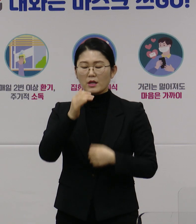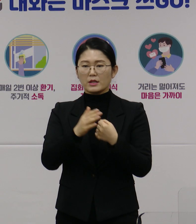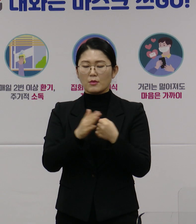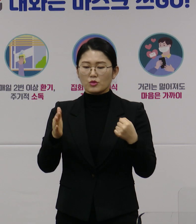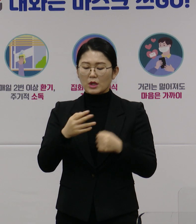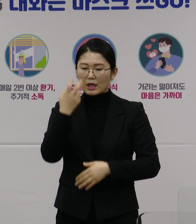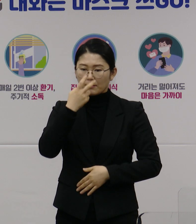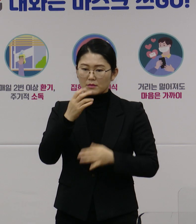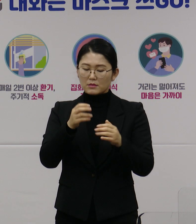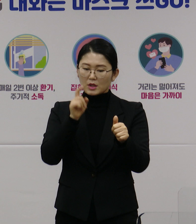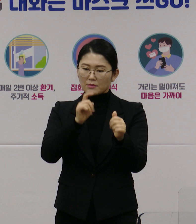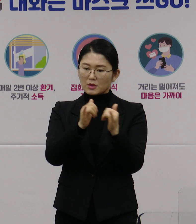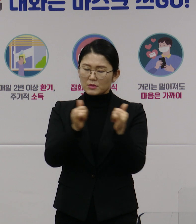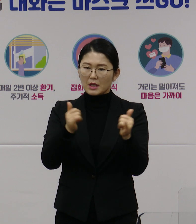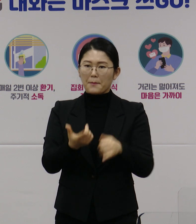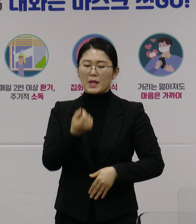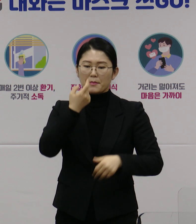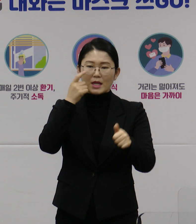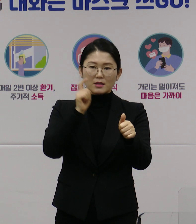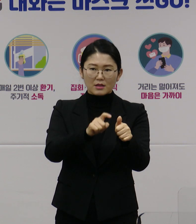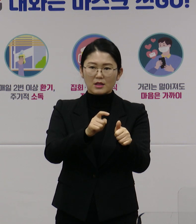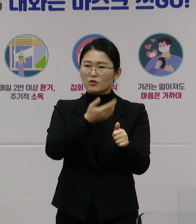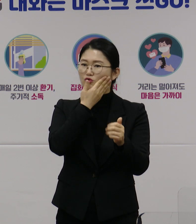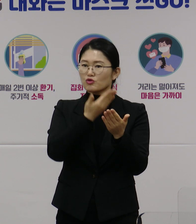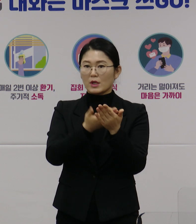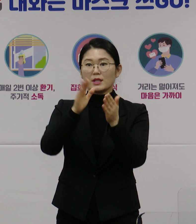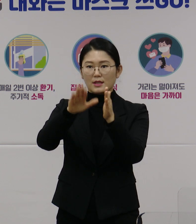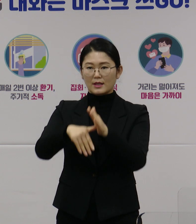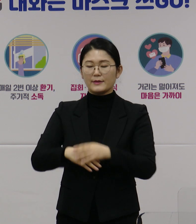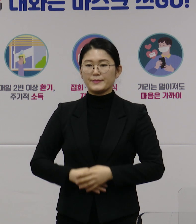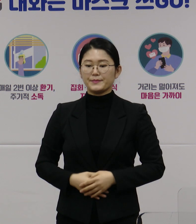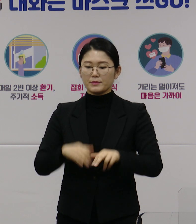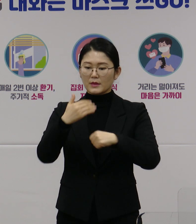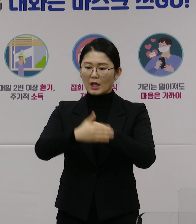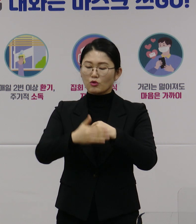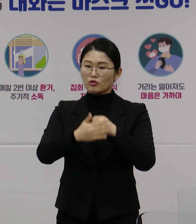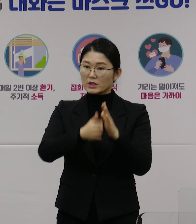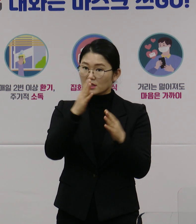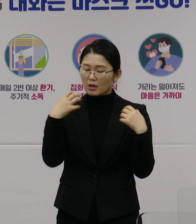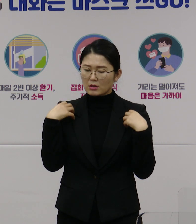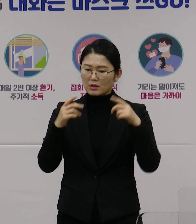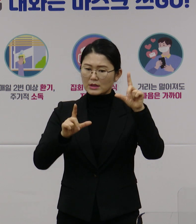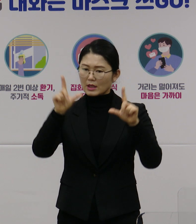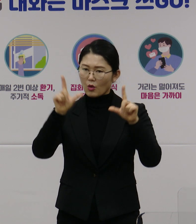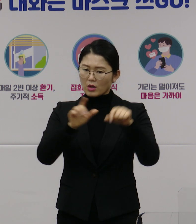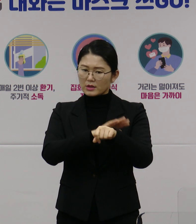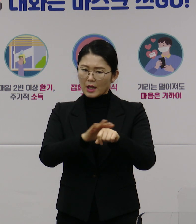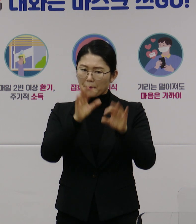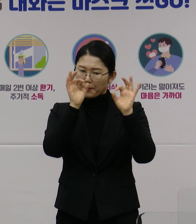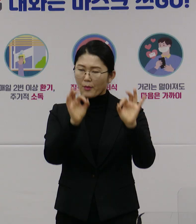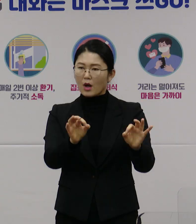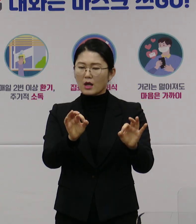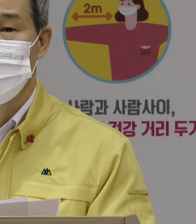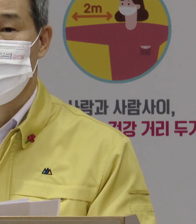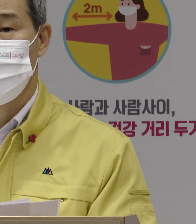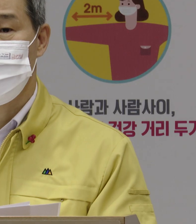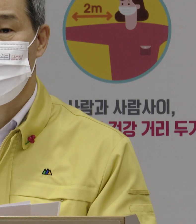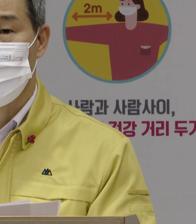조기 발견과 신속한 격리가 매우 중요한 상황입니다. 대구시는 이러한 상황을 고려하여 기존 운영